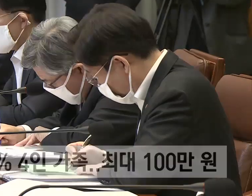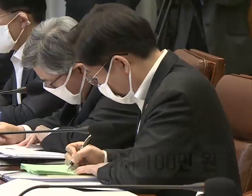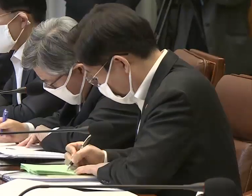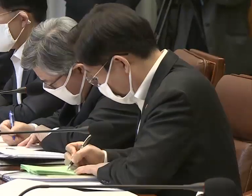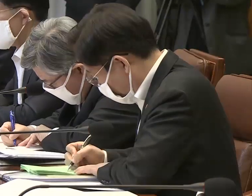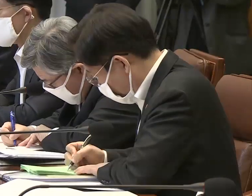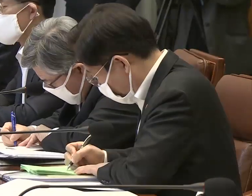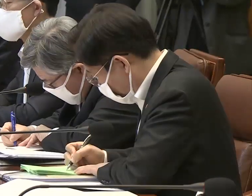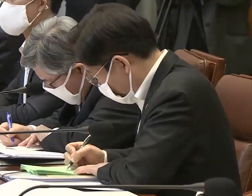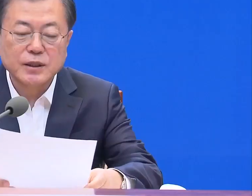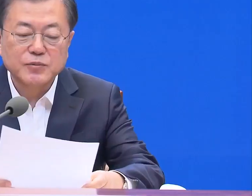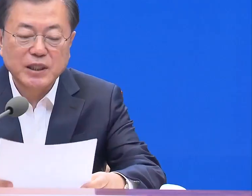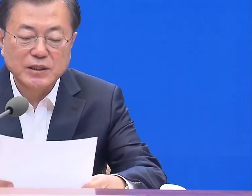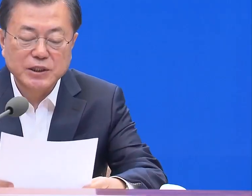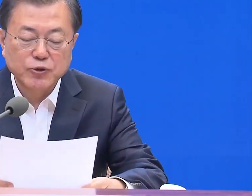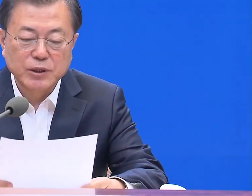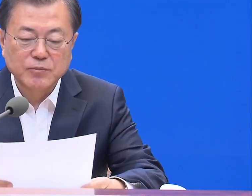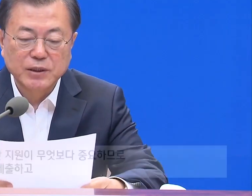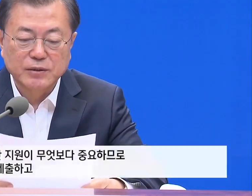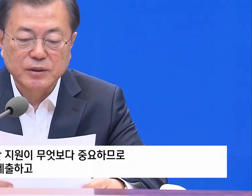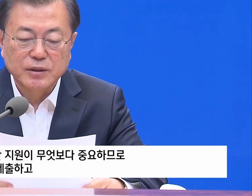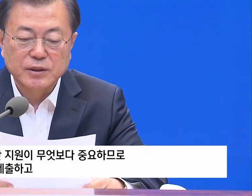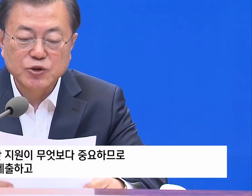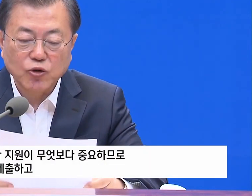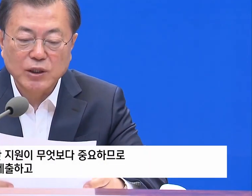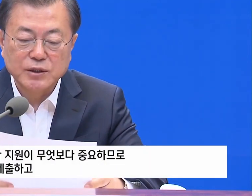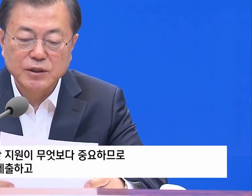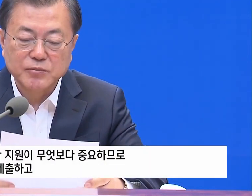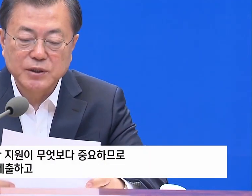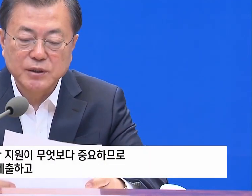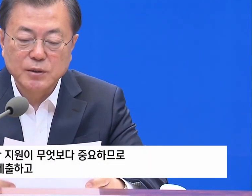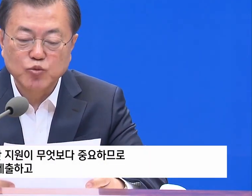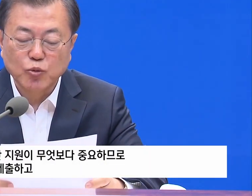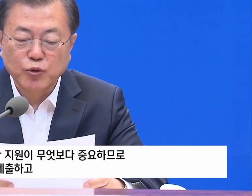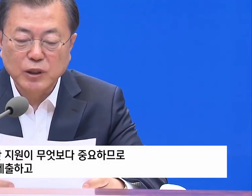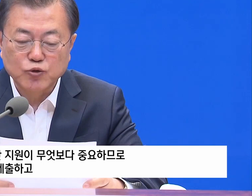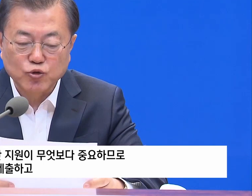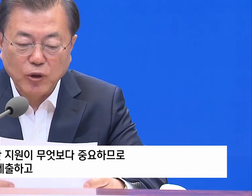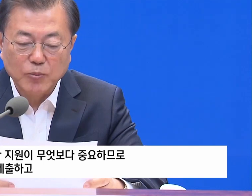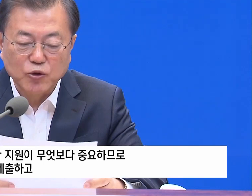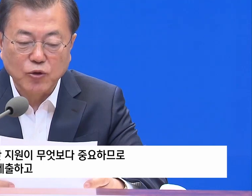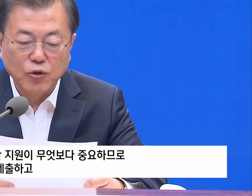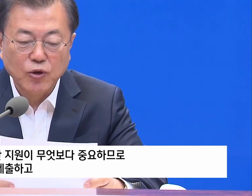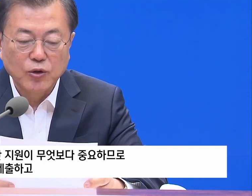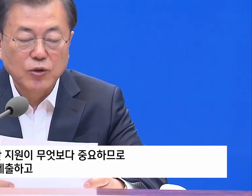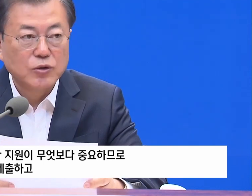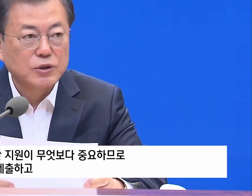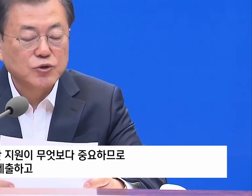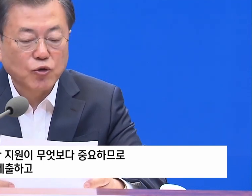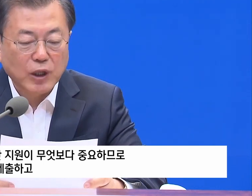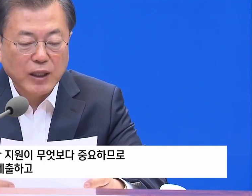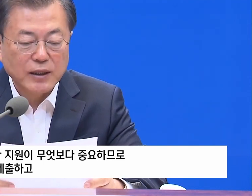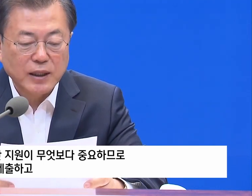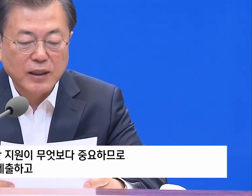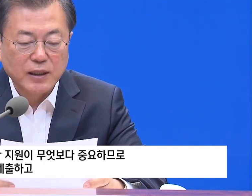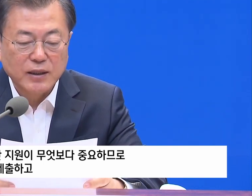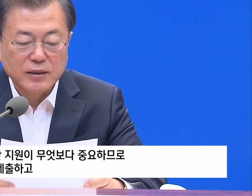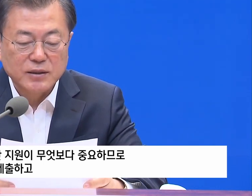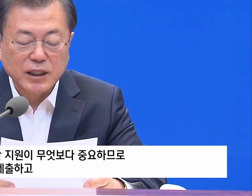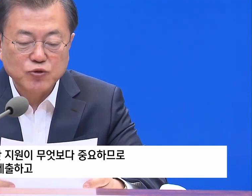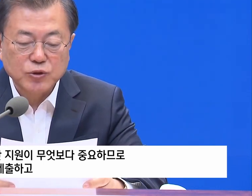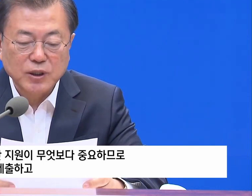원까지입니다. 긴급 재난지원금은 신속한 지급이 무엇보다 중요하므로